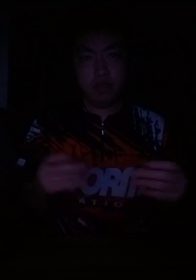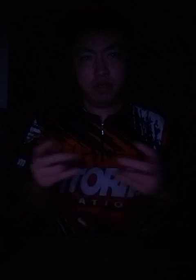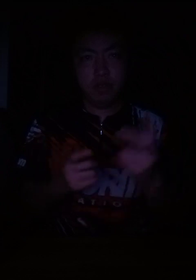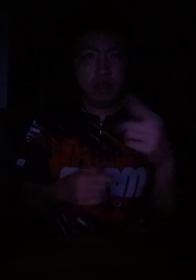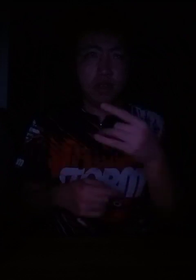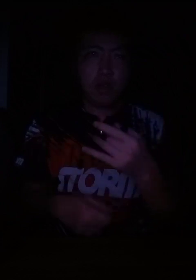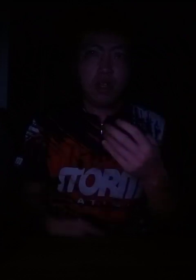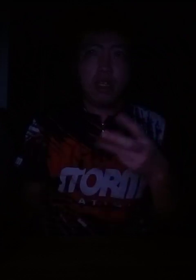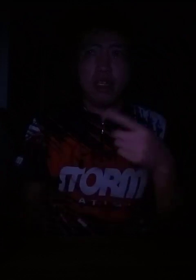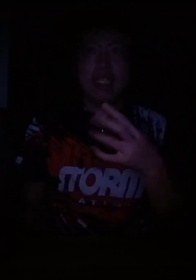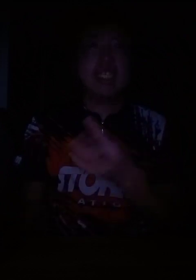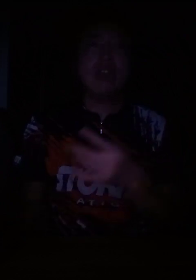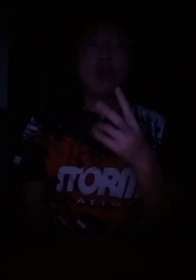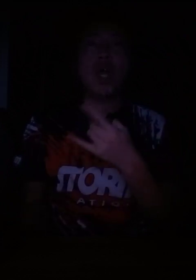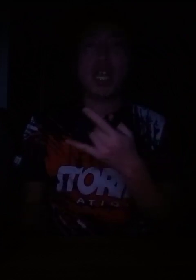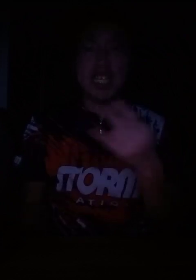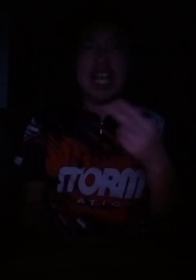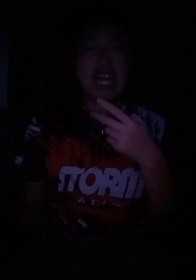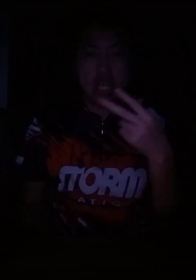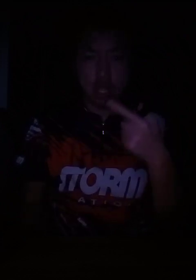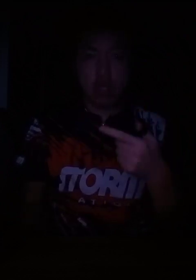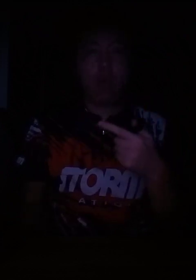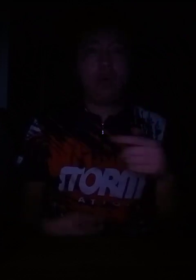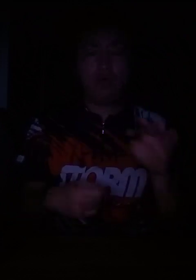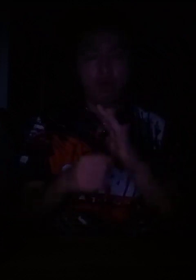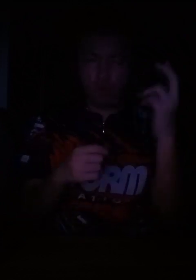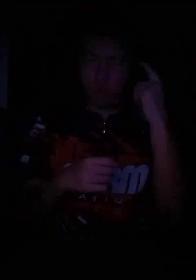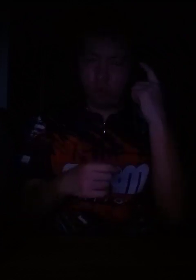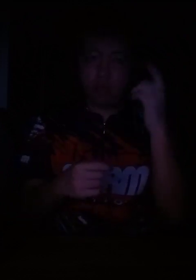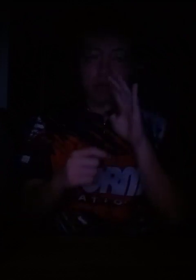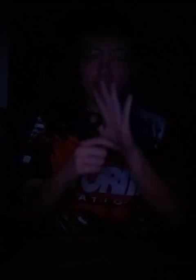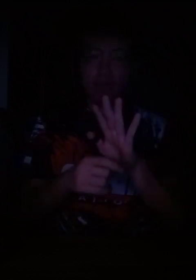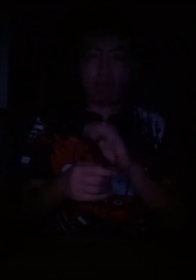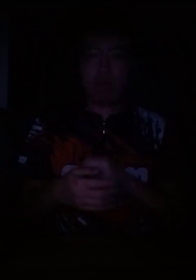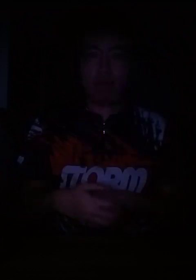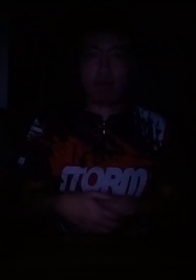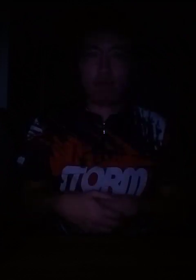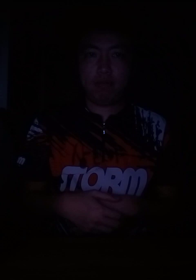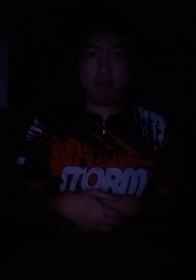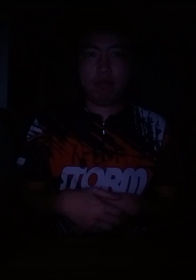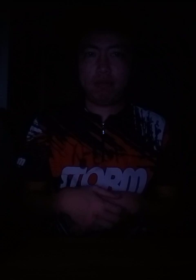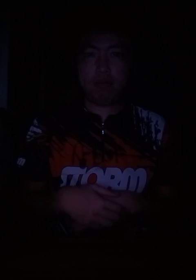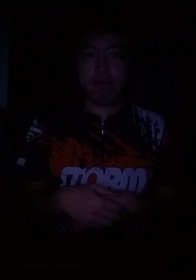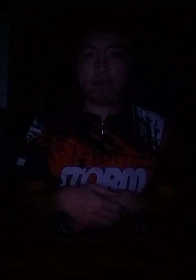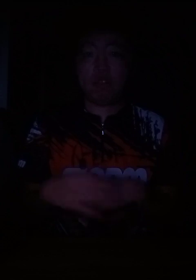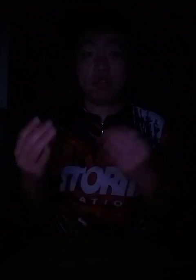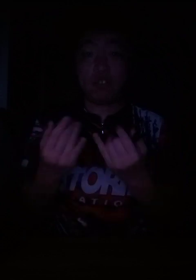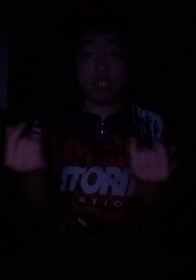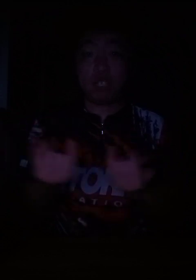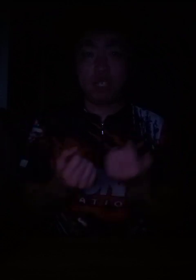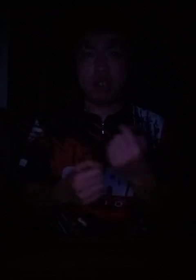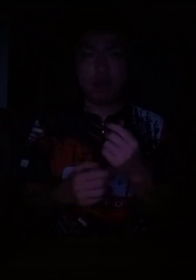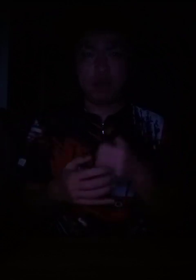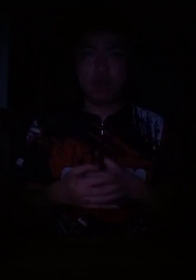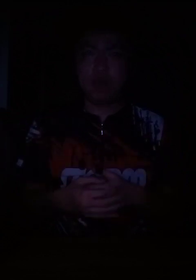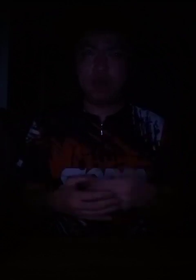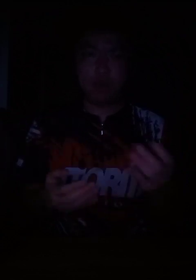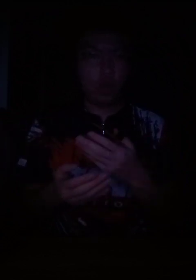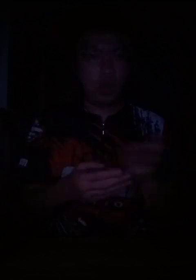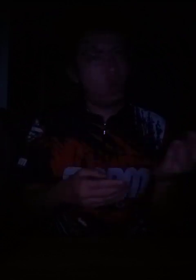A씨는 검은색 차에서 내린 건 손석희 사장이었다고 똑똑히 기억했습니다. 유명인인 탓에 명함만 받고 보냈고